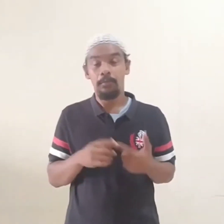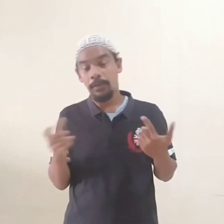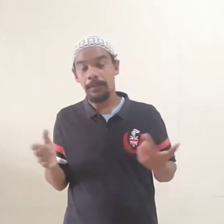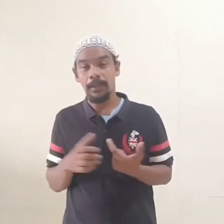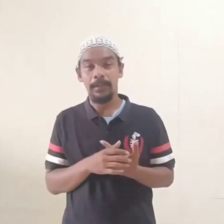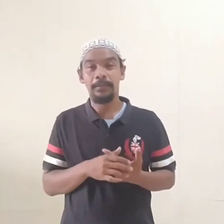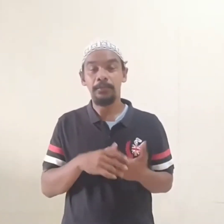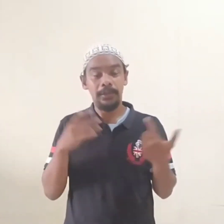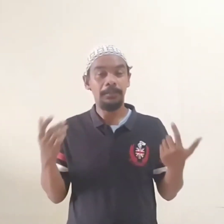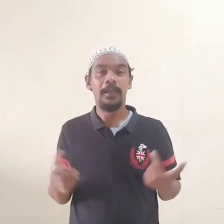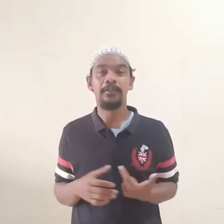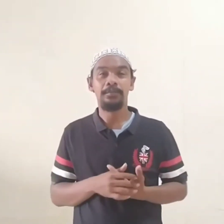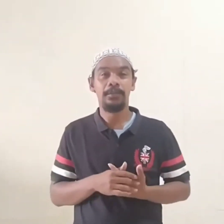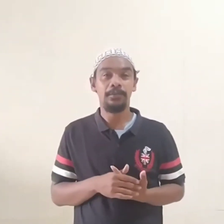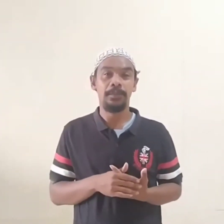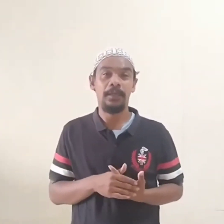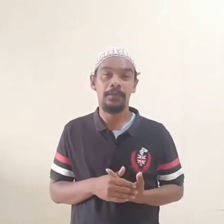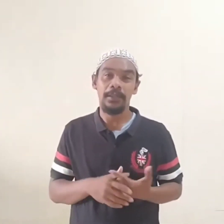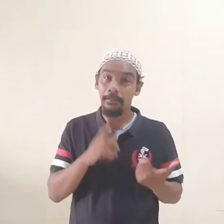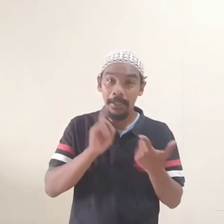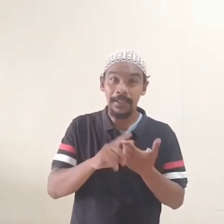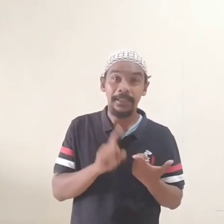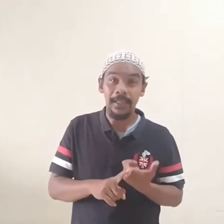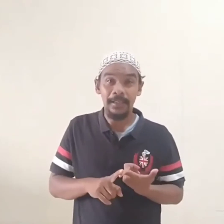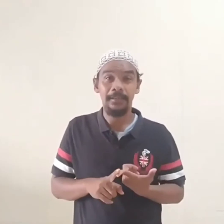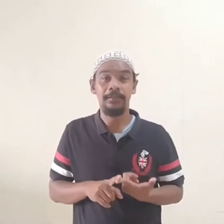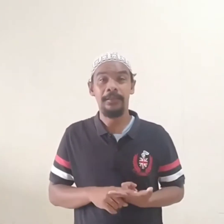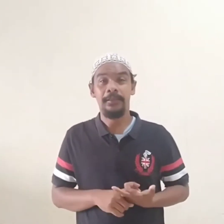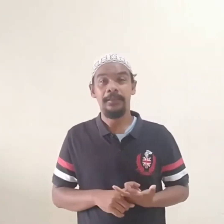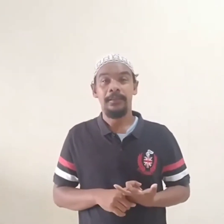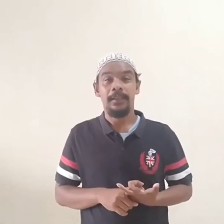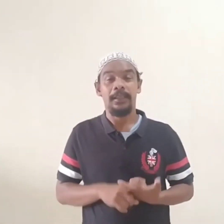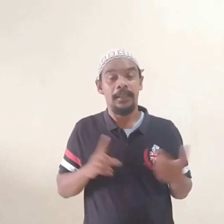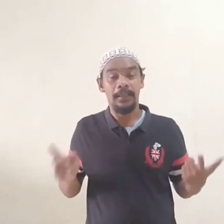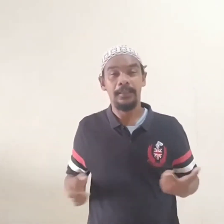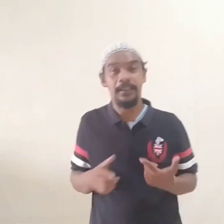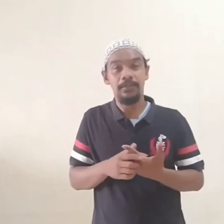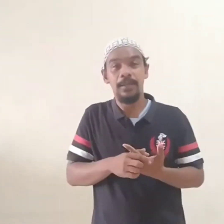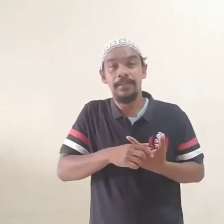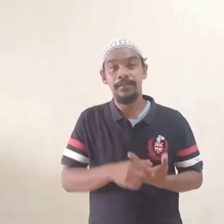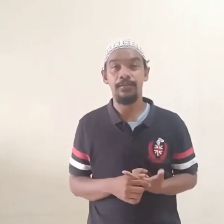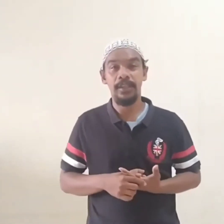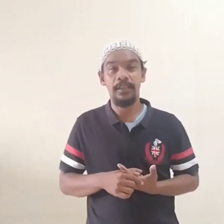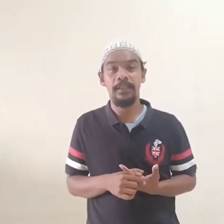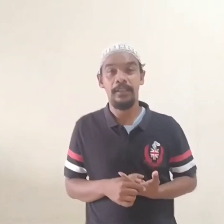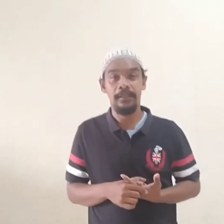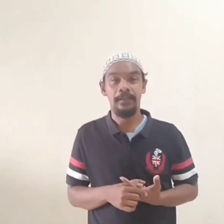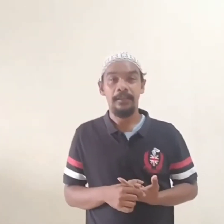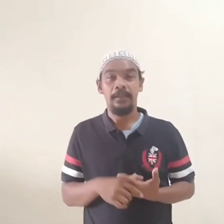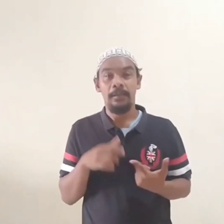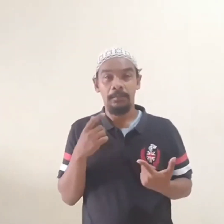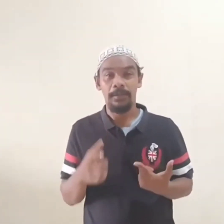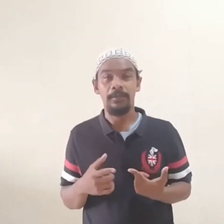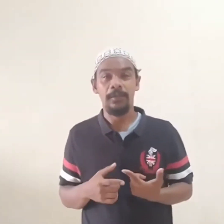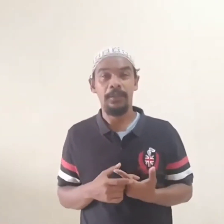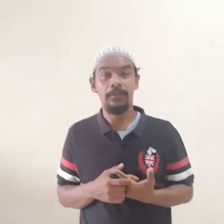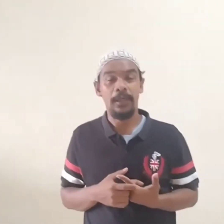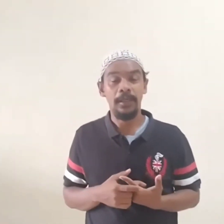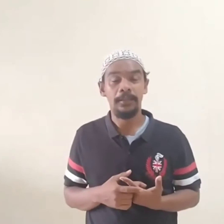bukan pakaian renang pun, tapi harus menutupi aurat. Nah, bagi kita anak-anak siswa siswi MIT Nuri 2